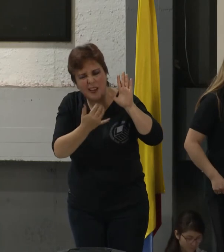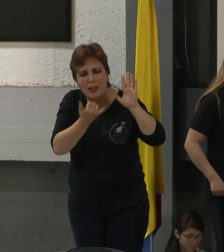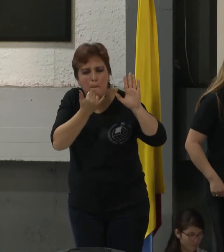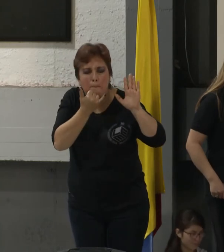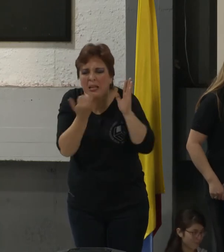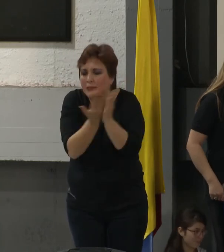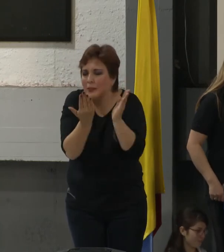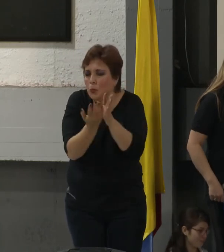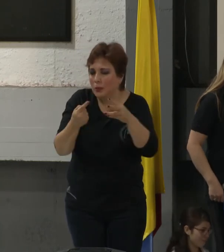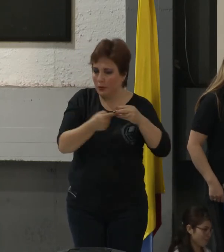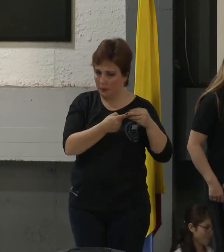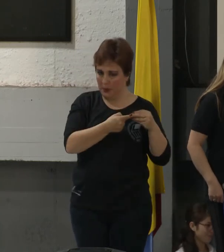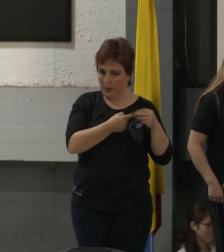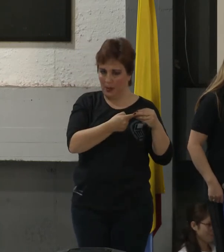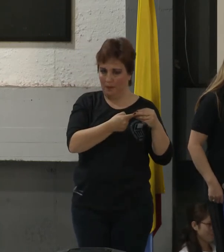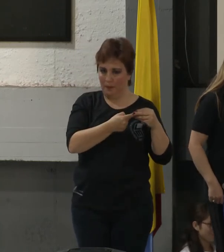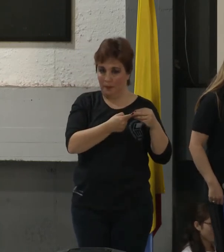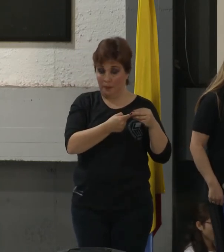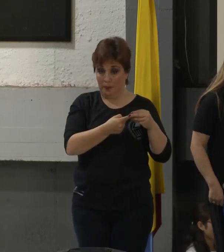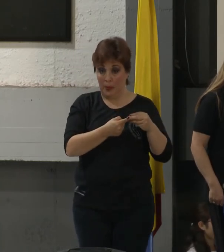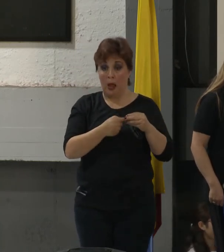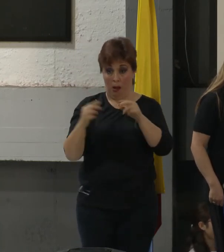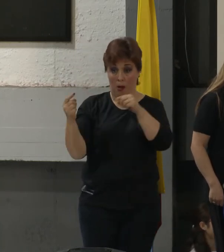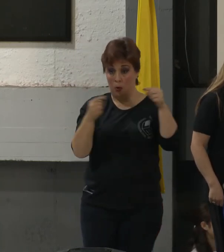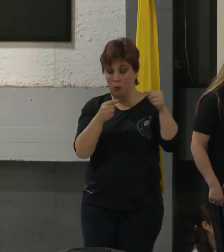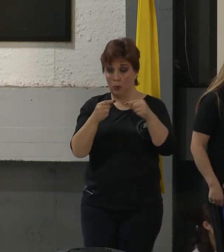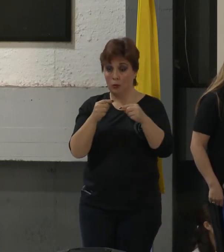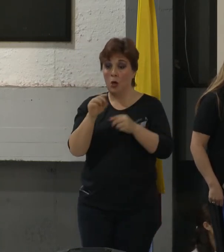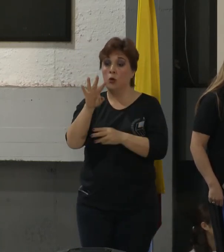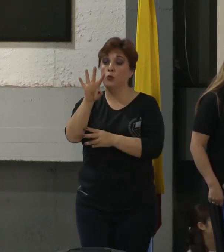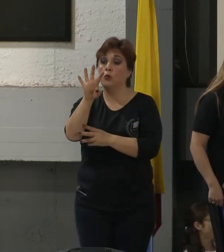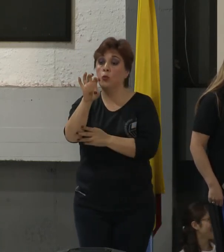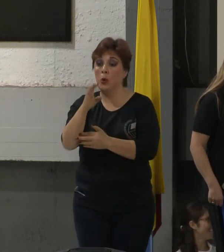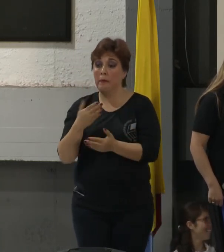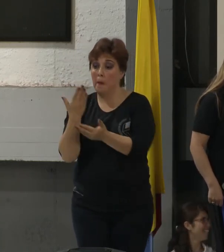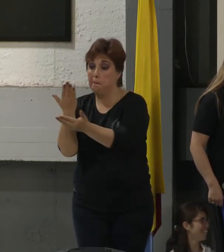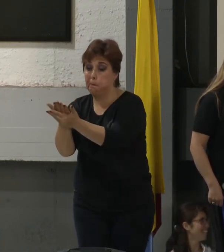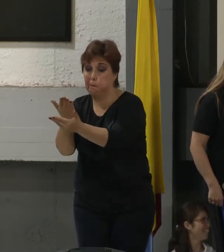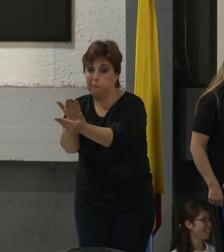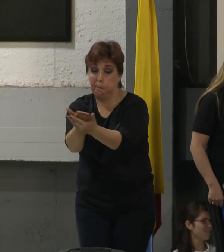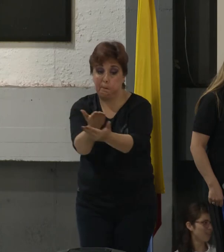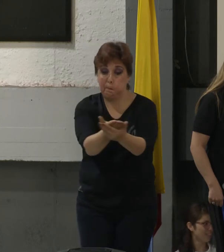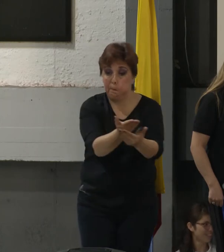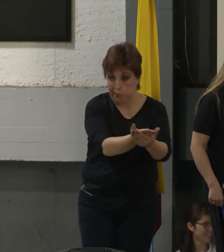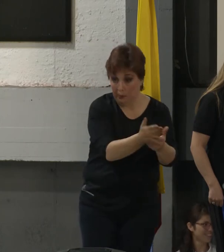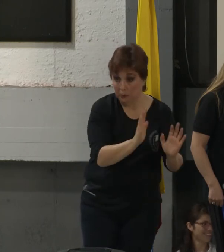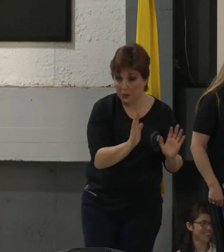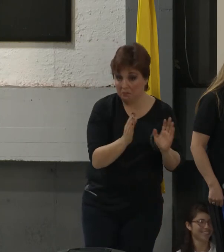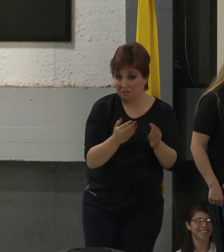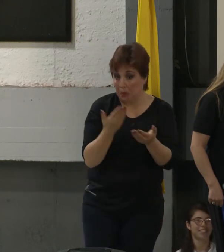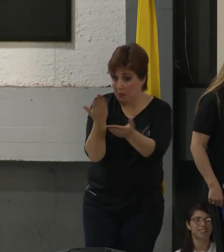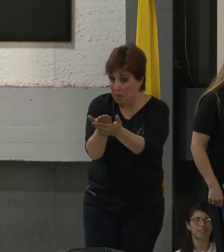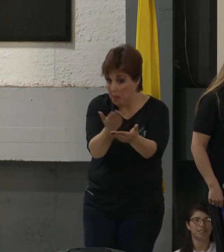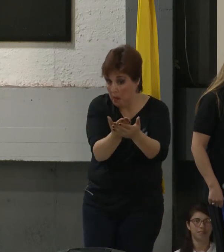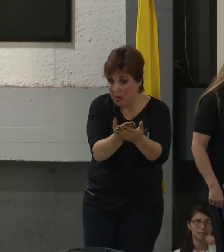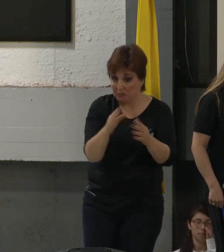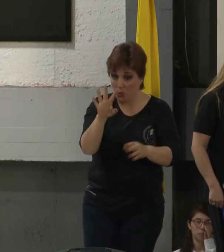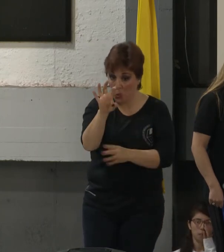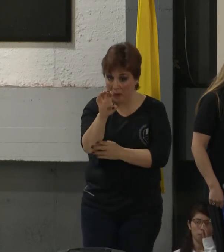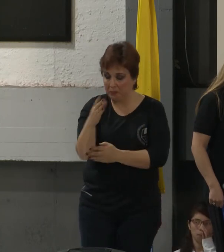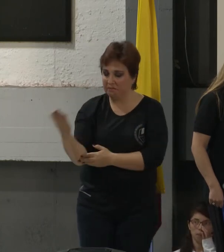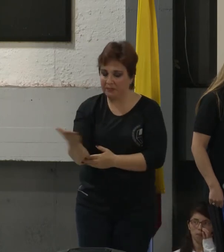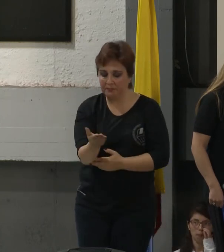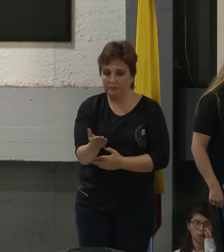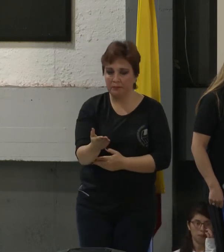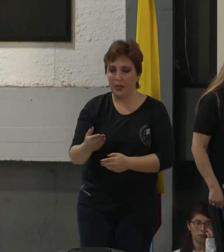se presentaron nueve propuestas las cuales fueron evaluadas de forma ciega es decir sin conocer las